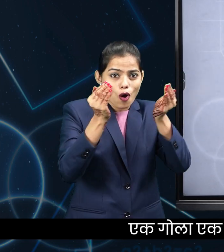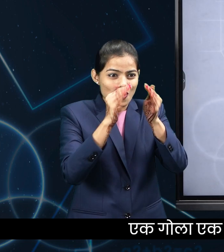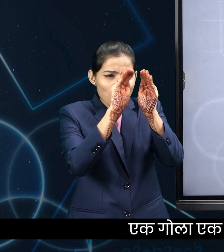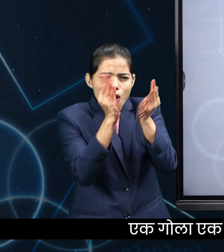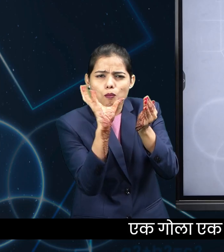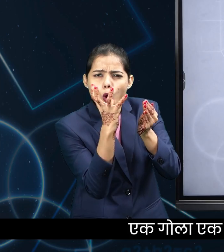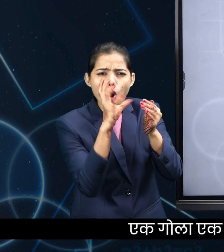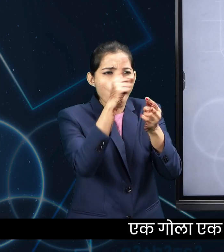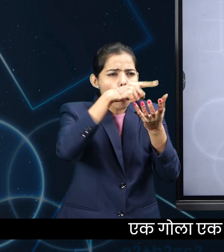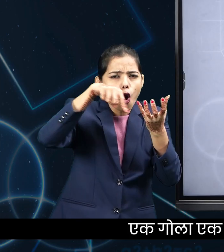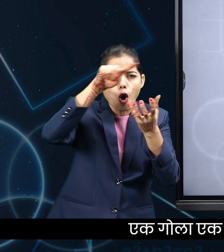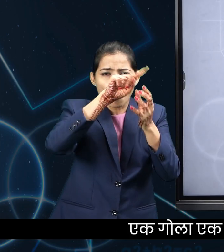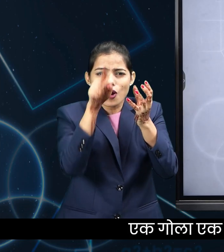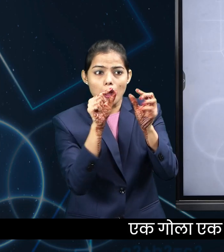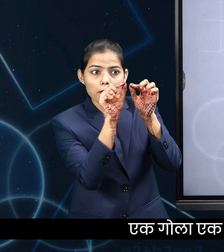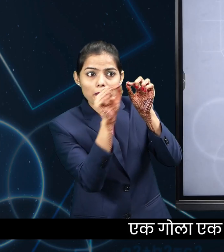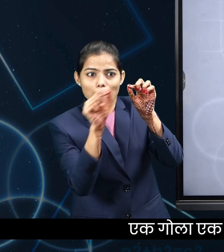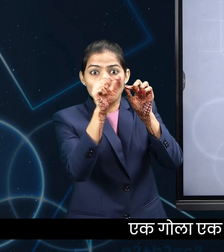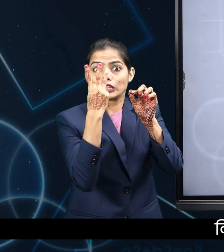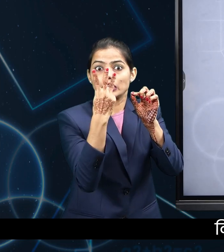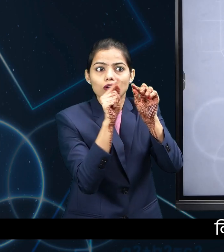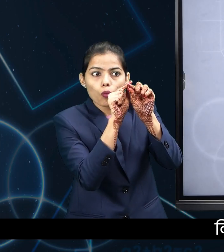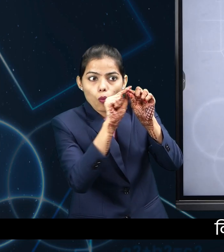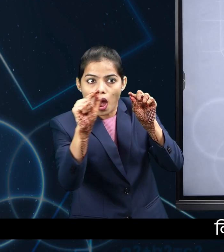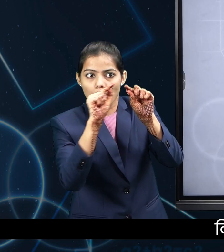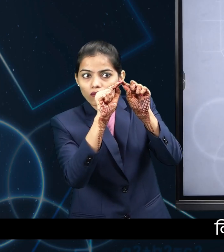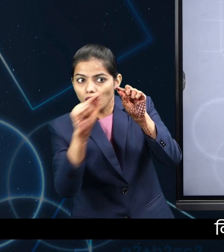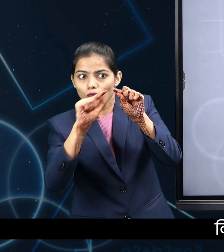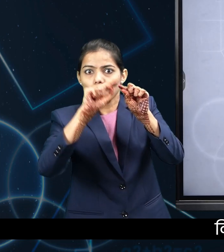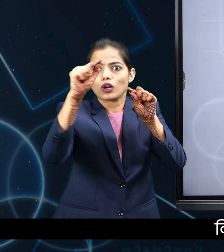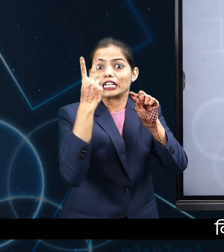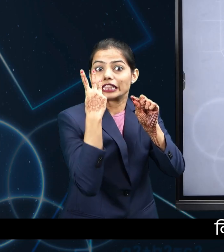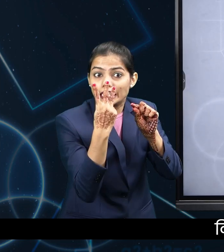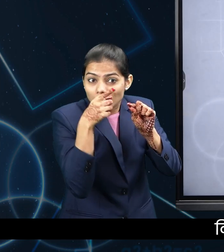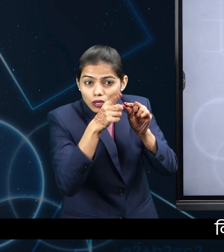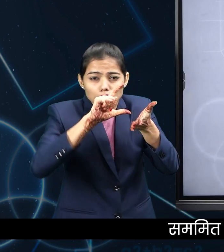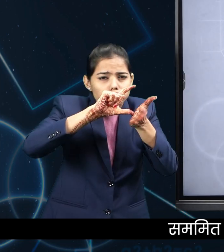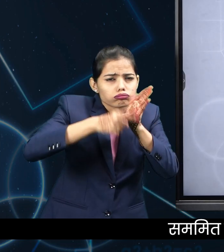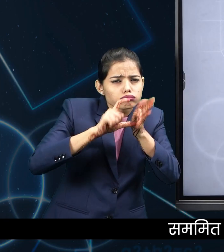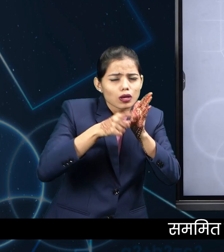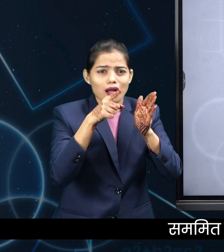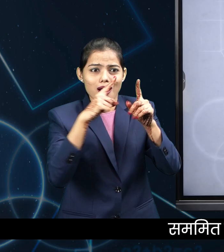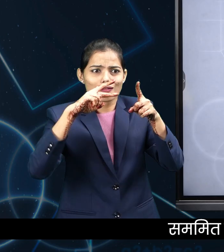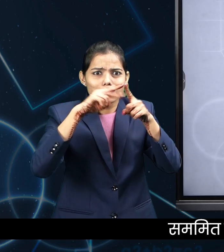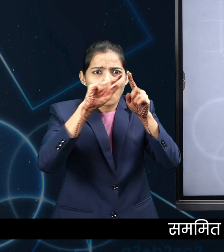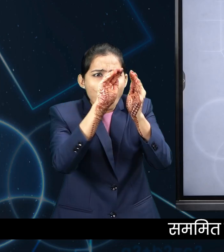त्रिआयामी ज्यामिति आकार है जो सभी दिशाओं में पूरी तरह गोल और सममित होता है।